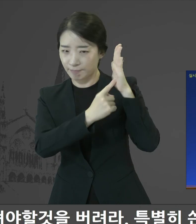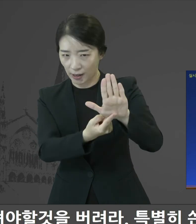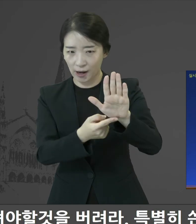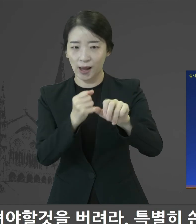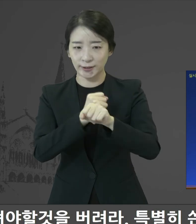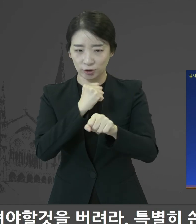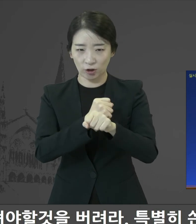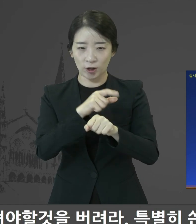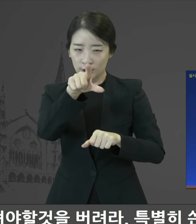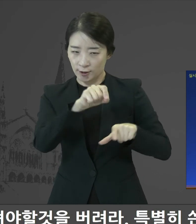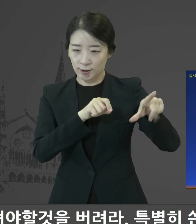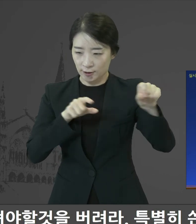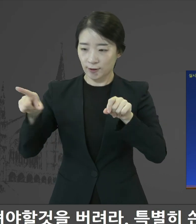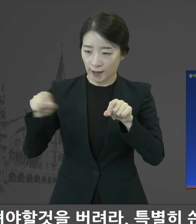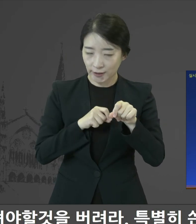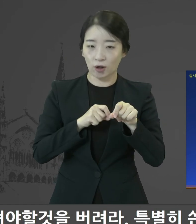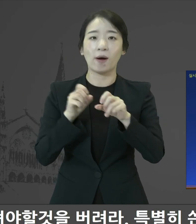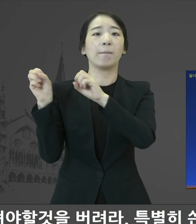그것을 버리고